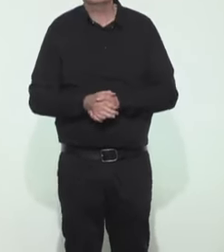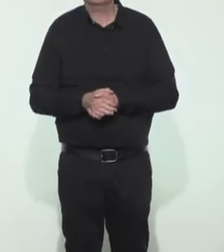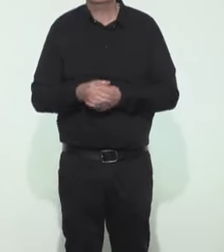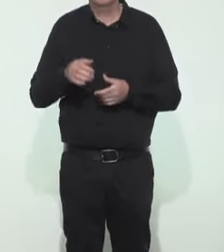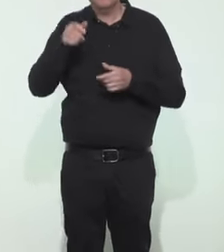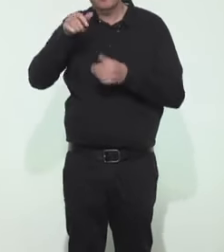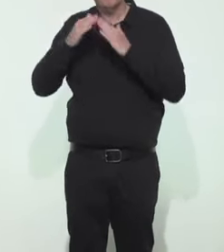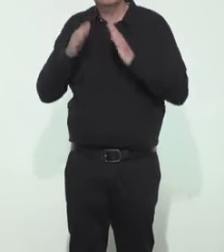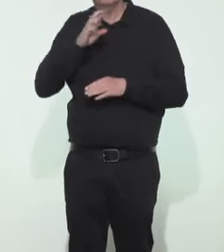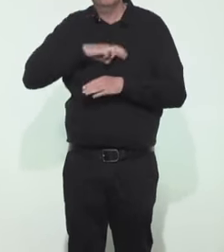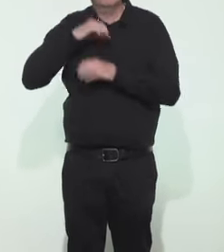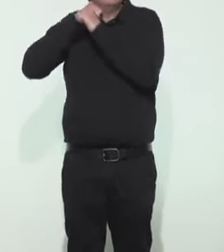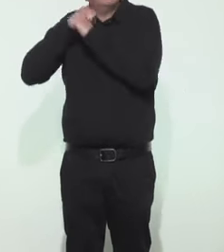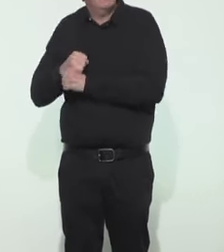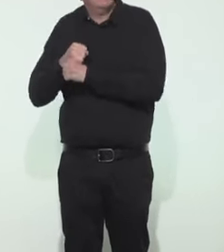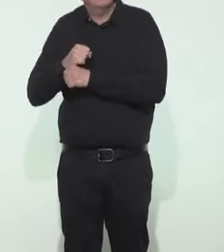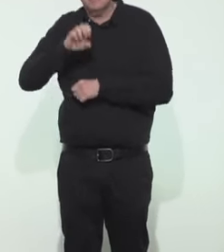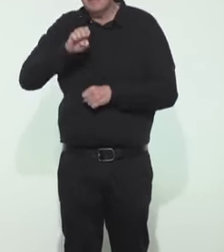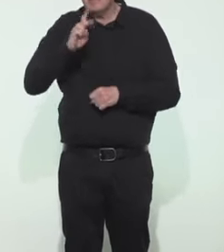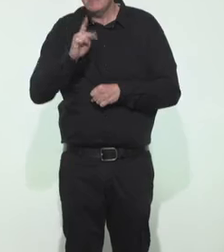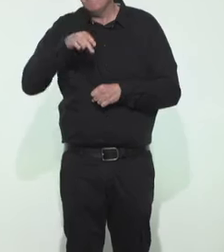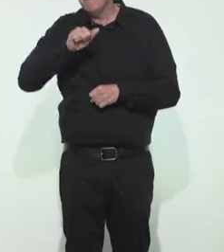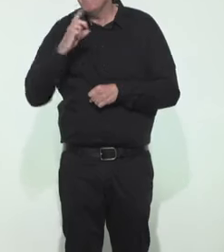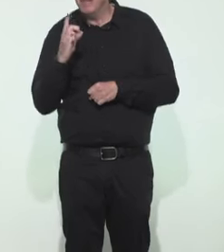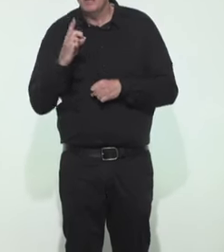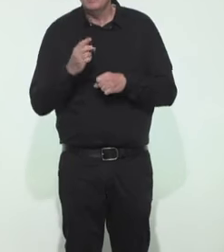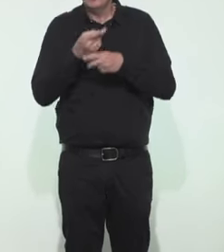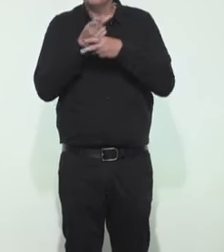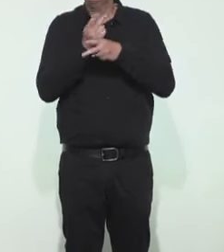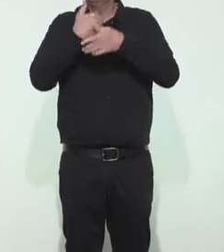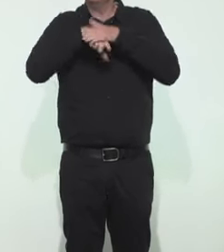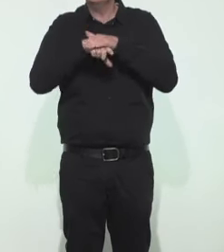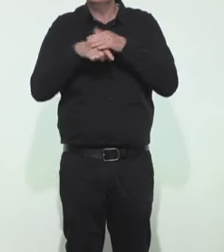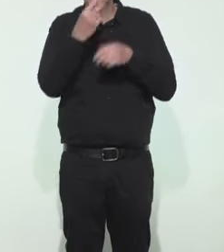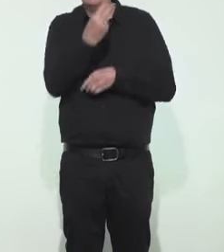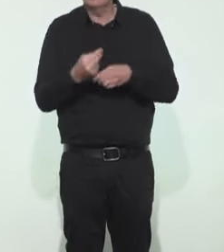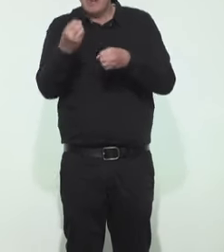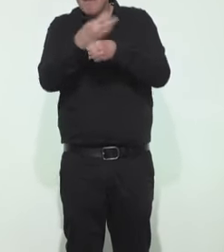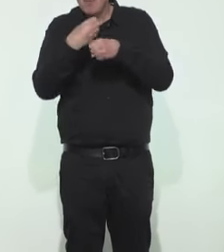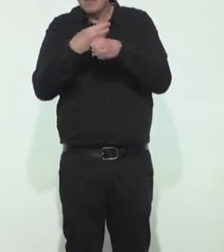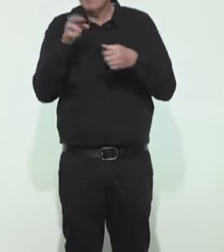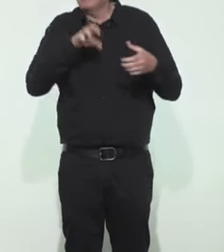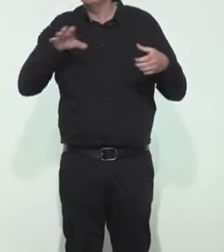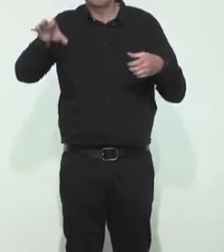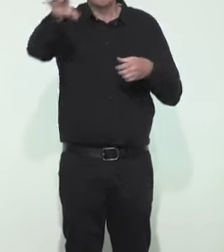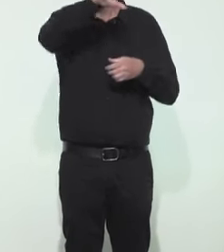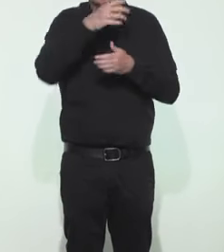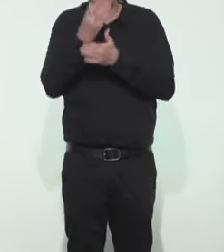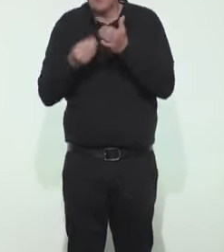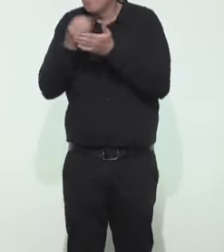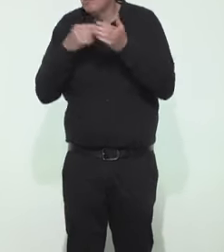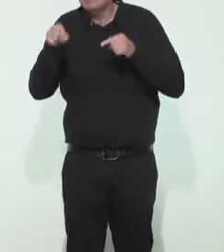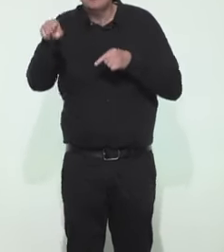il semble que les données ne sont pas enregistrées dans l'outil national dans plusieurs régions sur consigne des ars